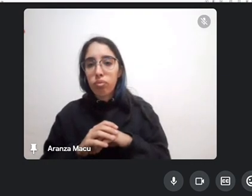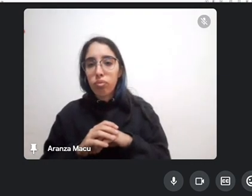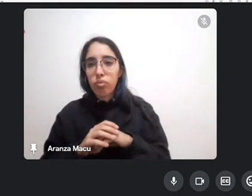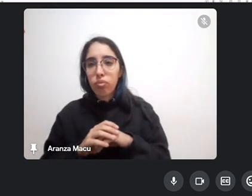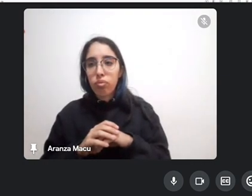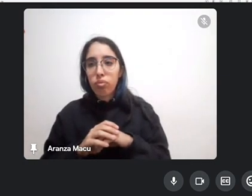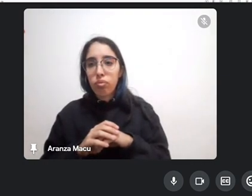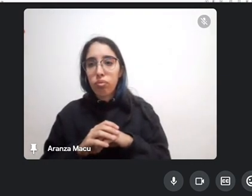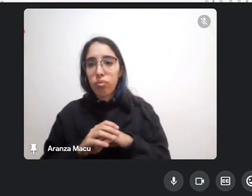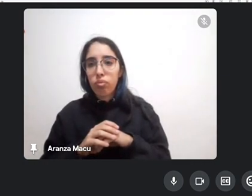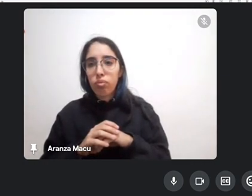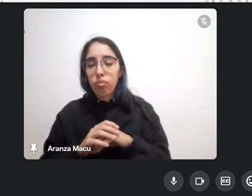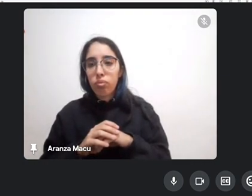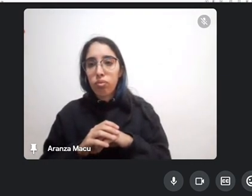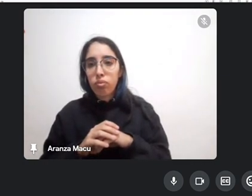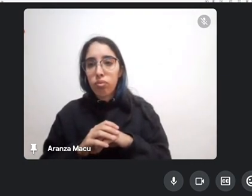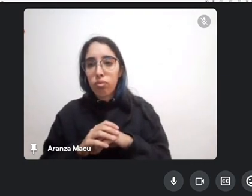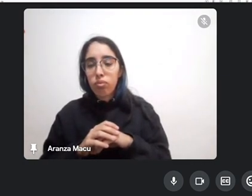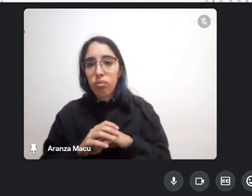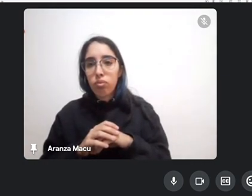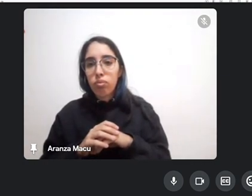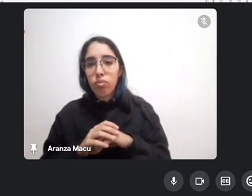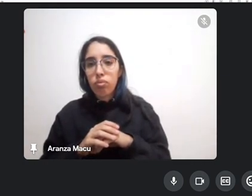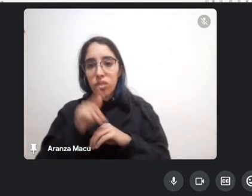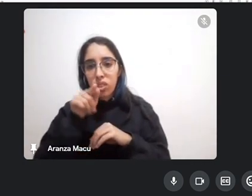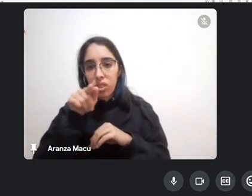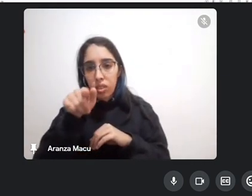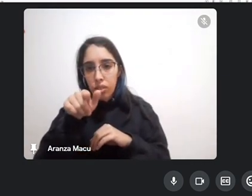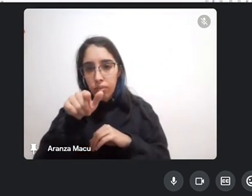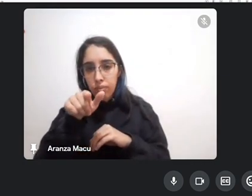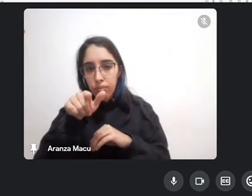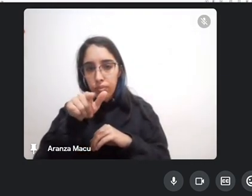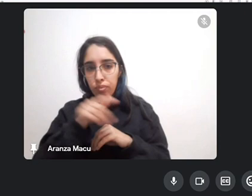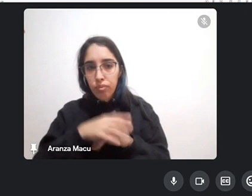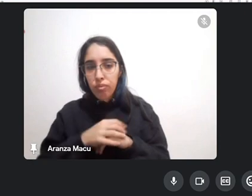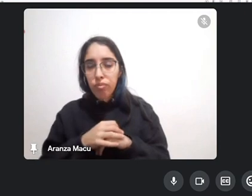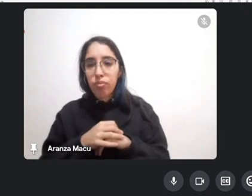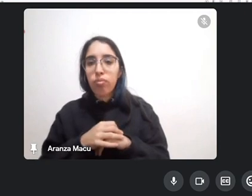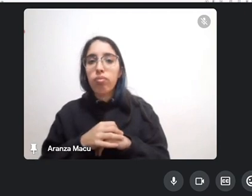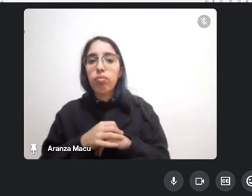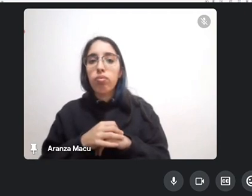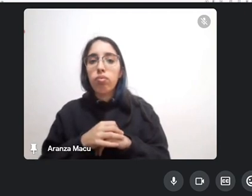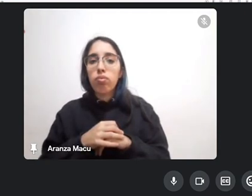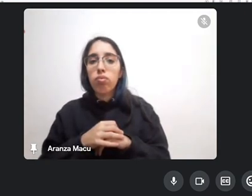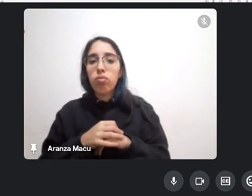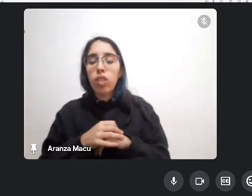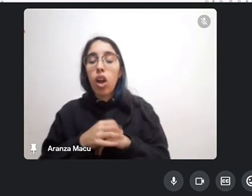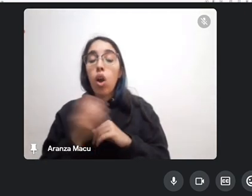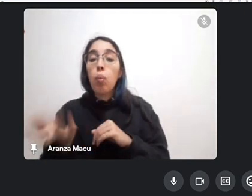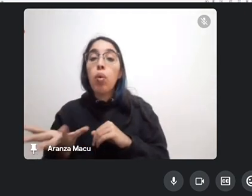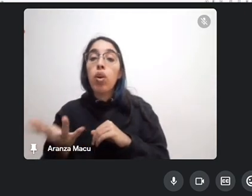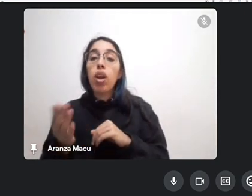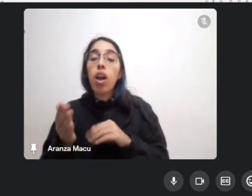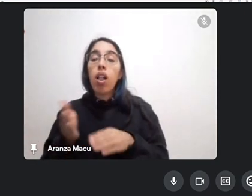Probable, ¿sí? Porque like viene del verbo gustar.